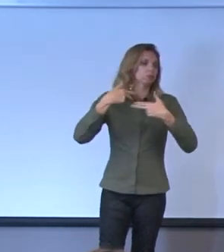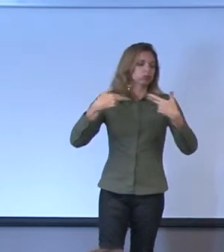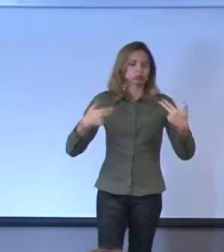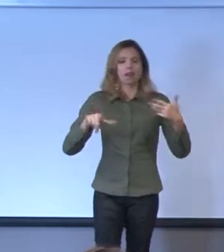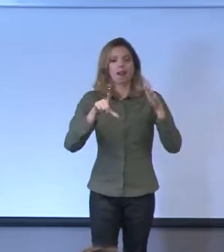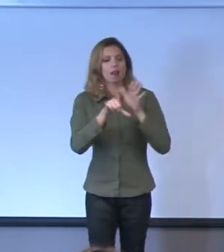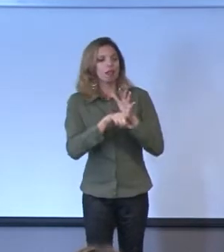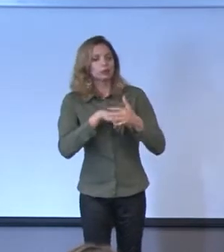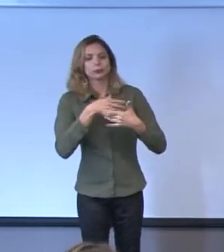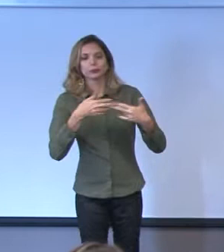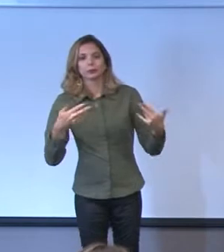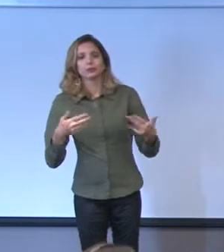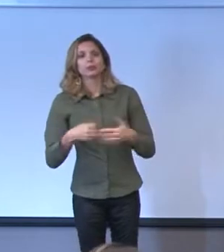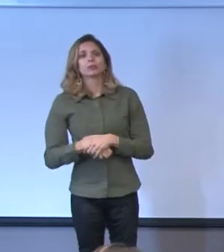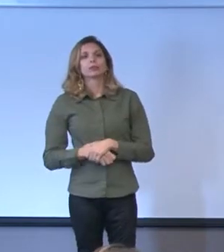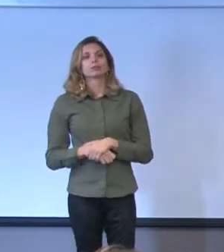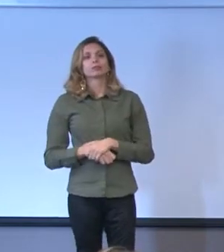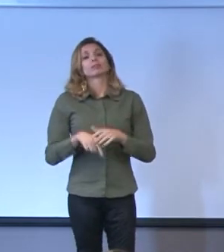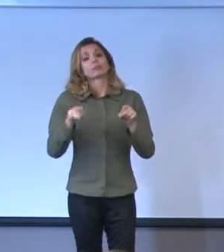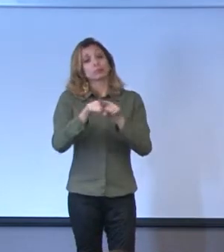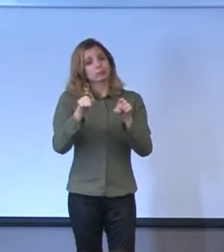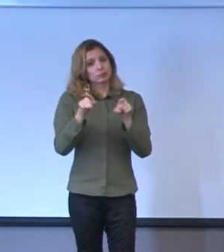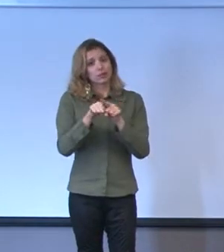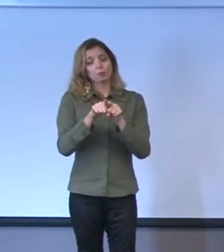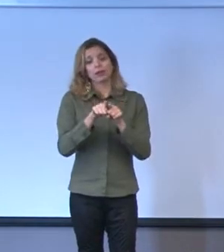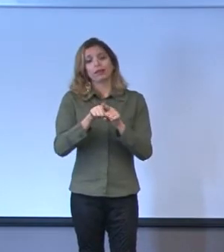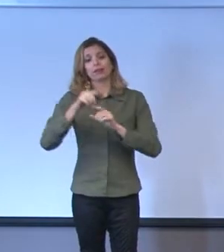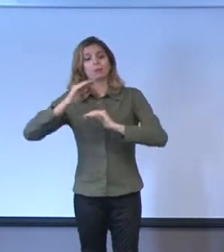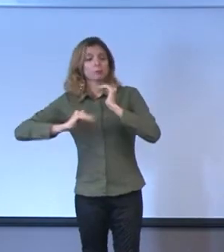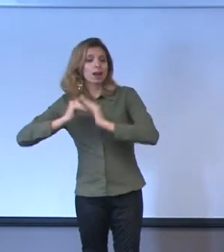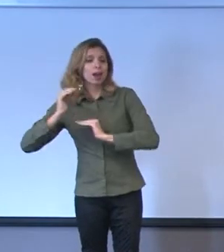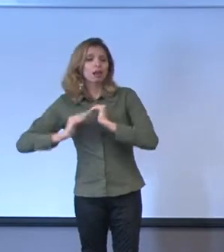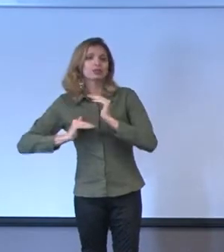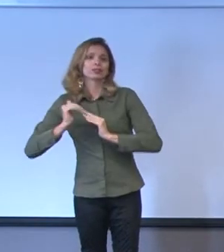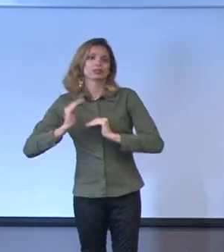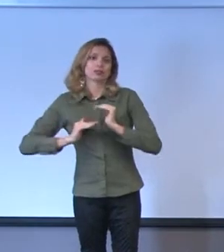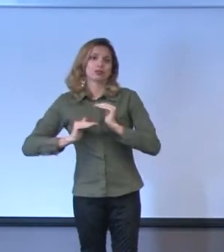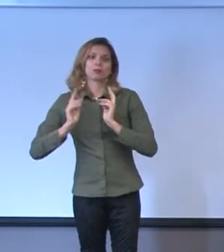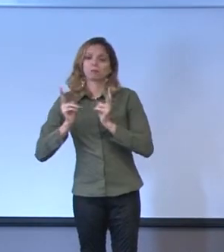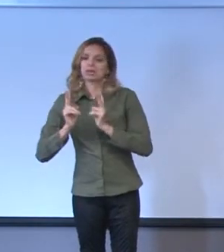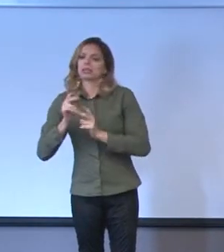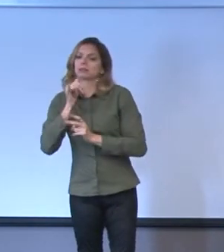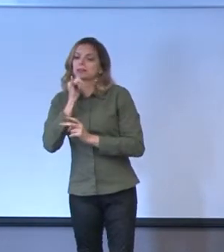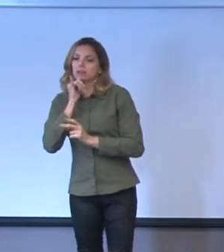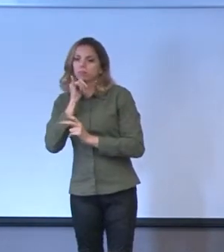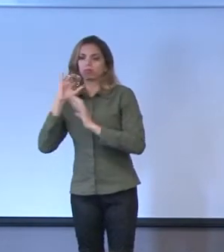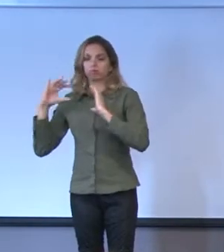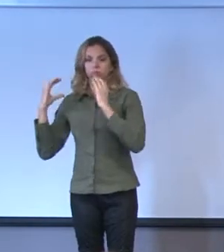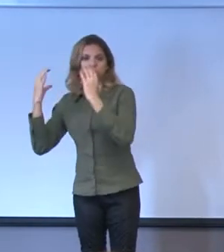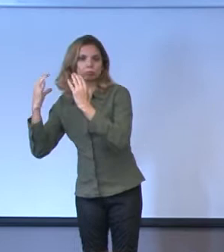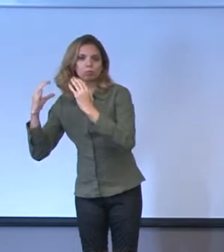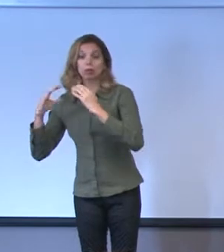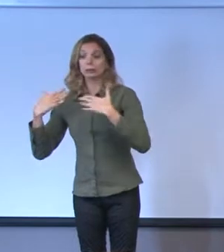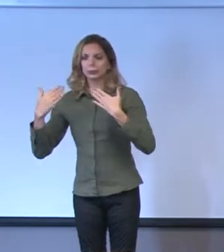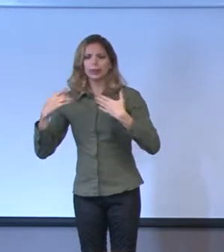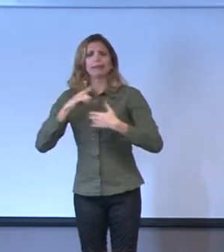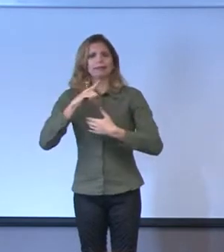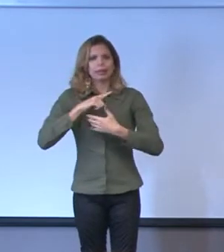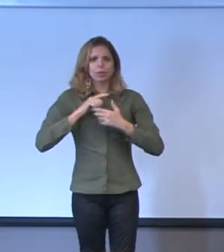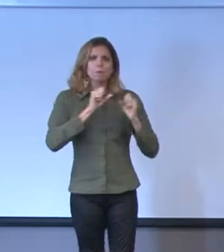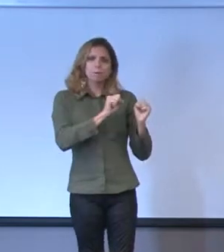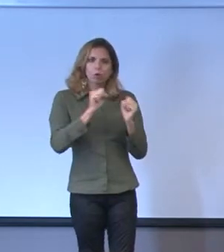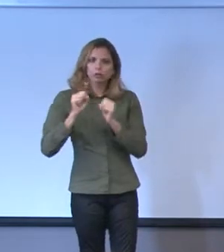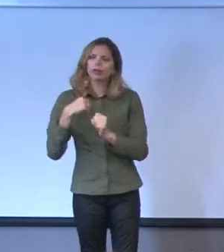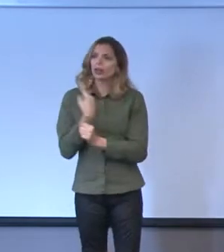né? E também tem uma questão prática, né? Embora a Convenção da ONU tenha tido poder constitucional, e a